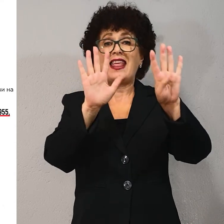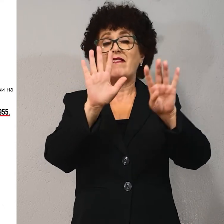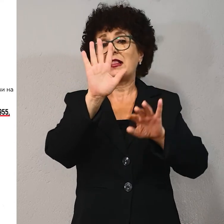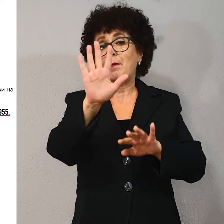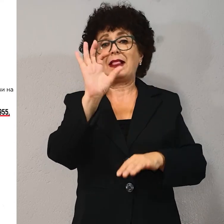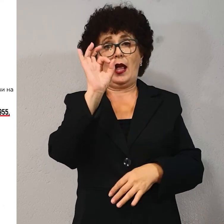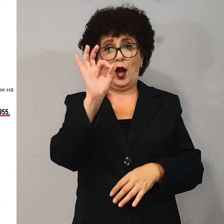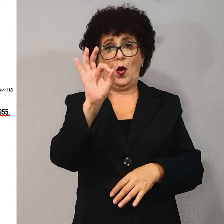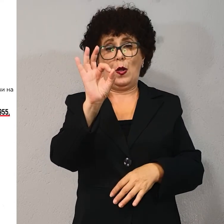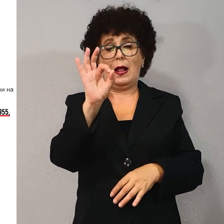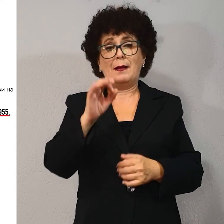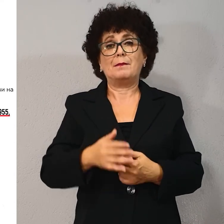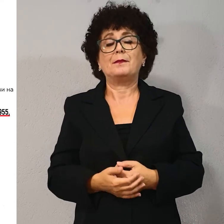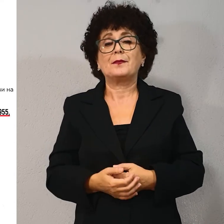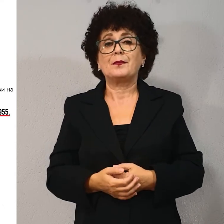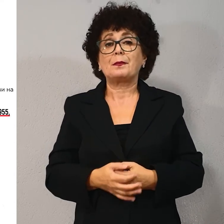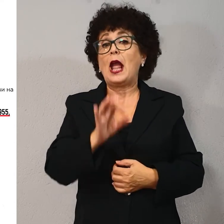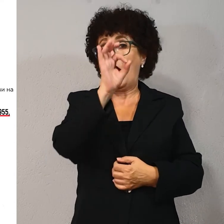02-3176-950,